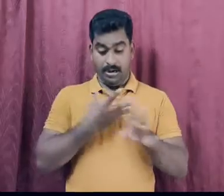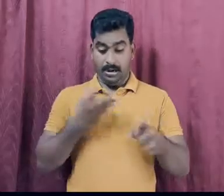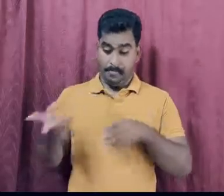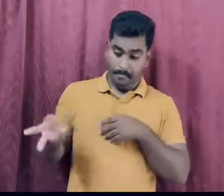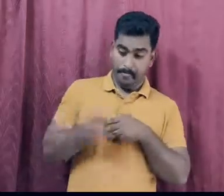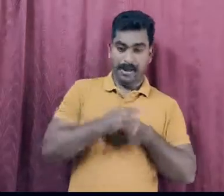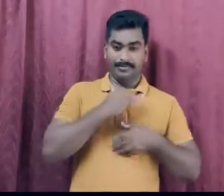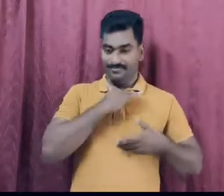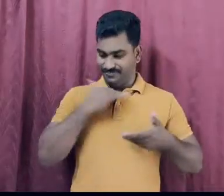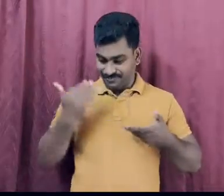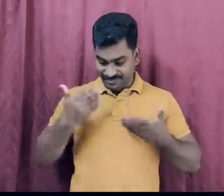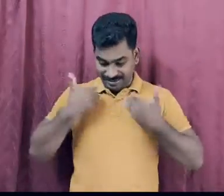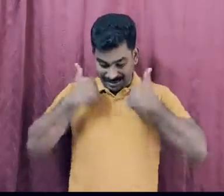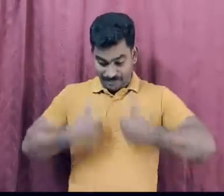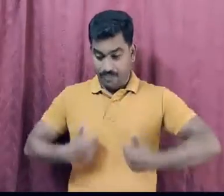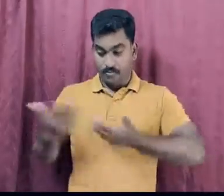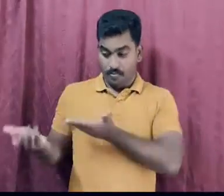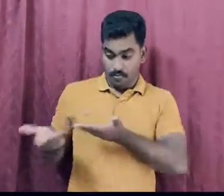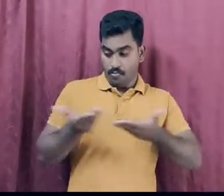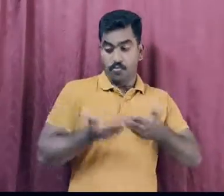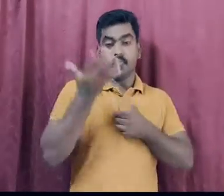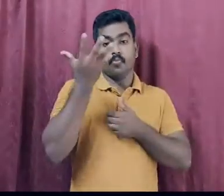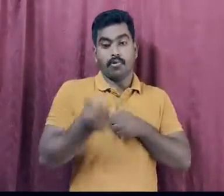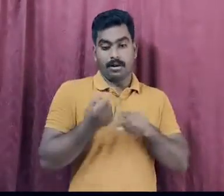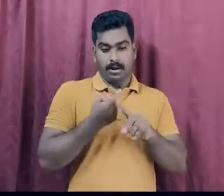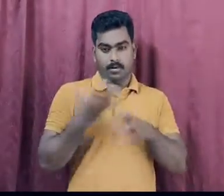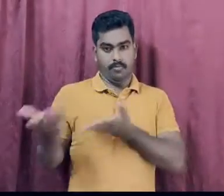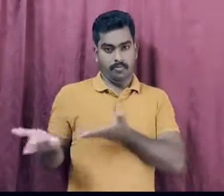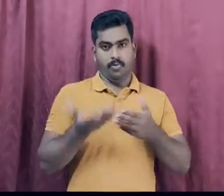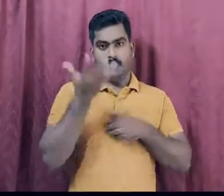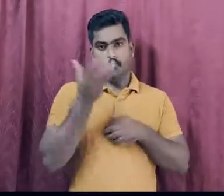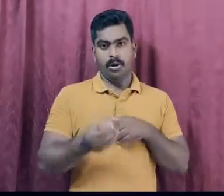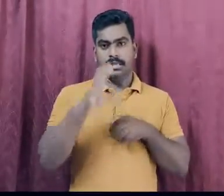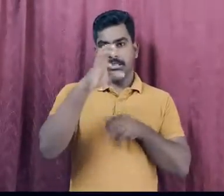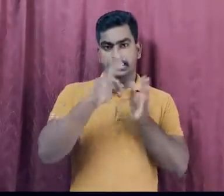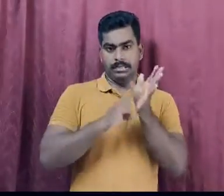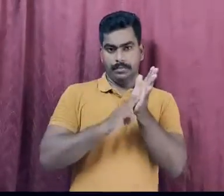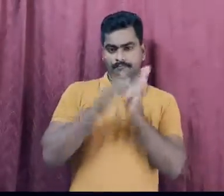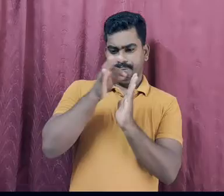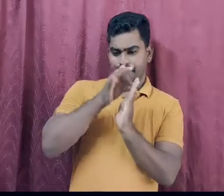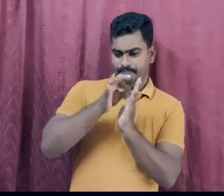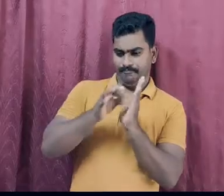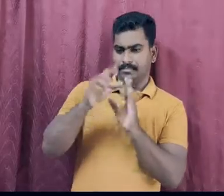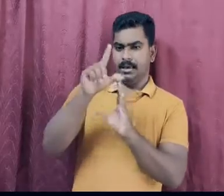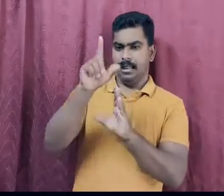ആവശ്യപ്പെട്ട് മുഖ്യമന്ത്രി പ്രധാനമന്ത്രിക്ക് കത്ത് നൽകി.